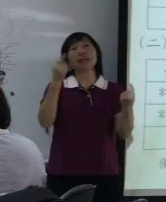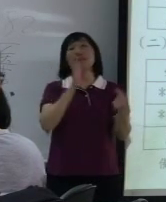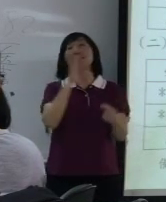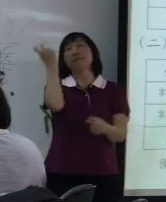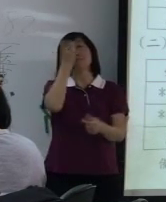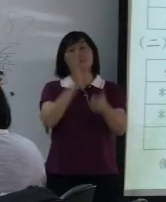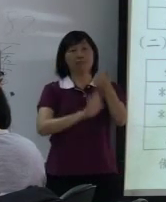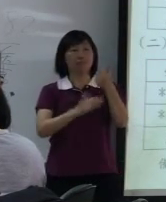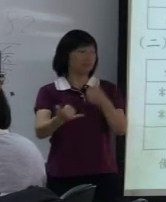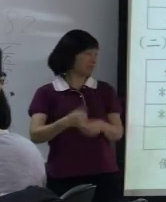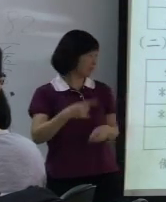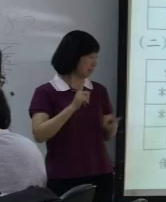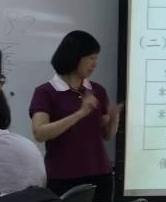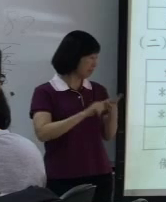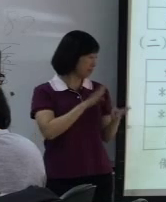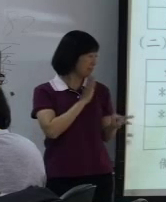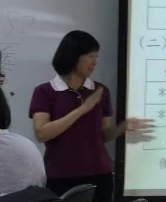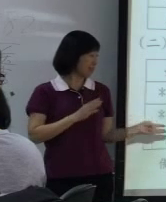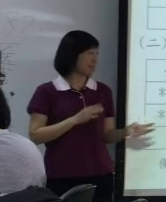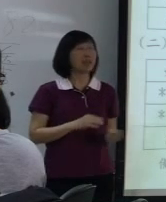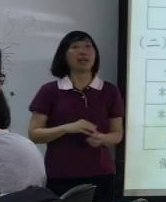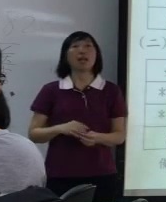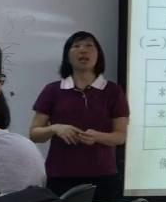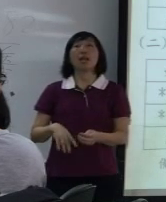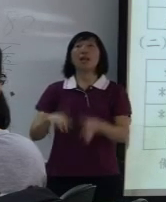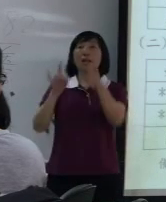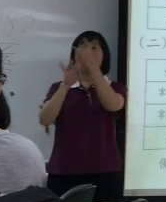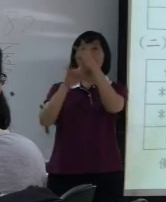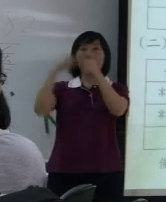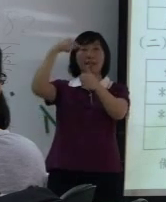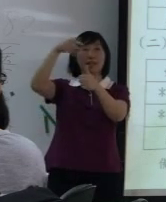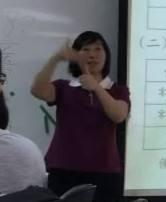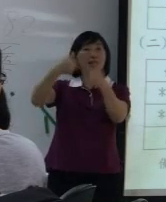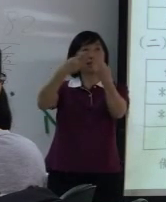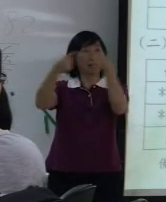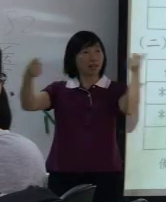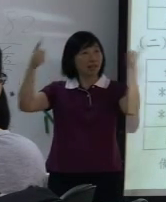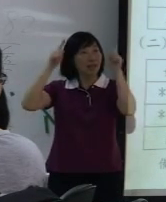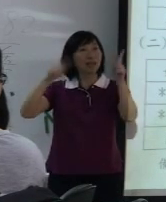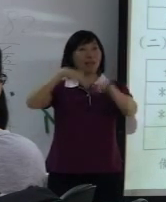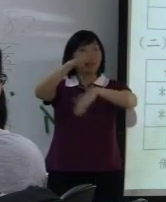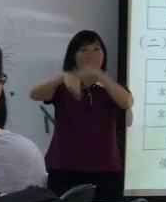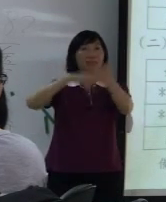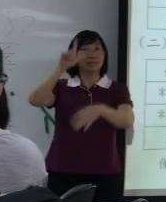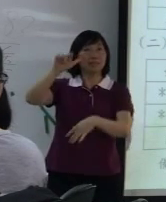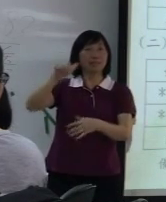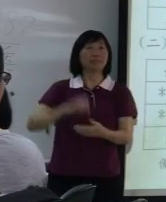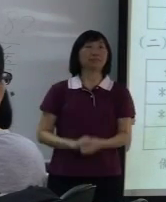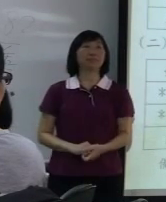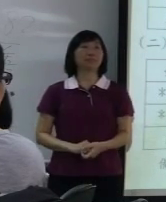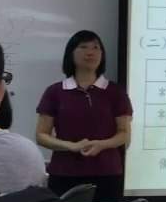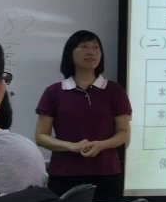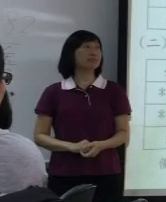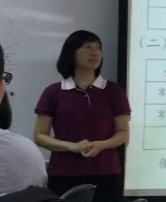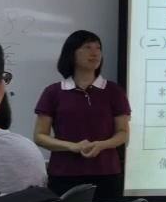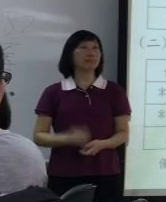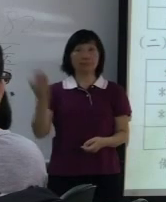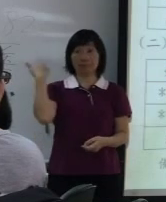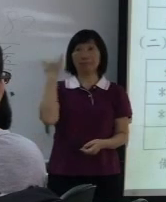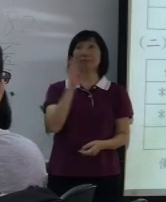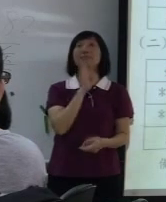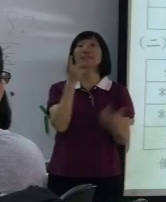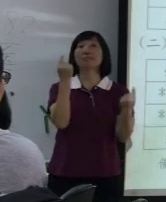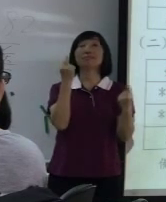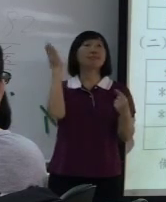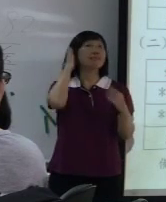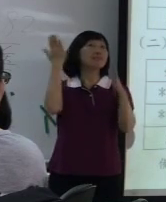员。第三位是国立新竹教育大学的手语老师，以前也是启